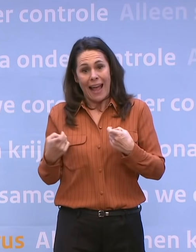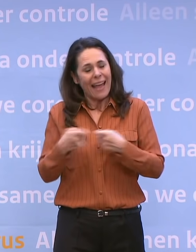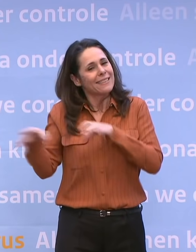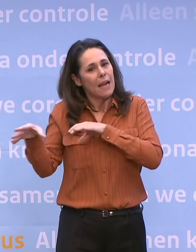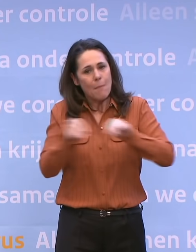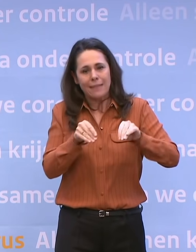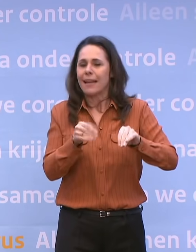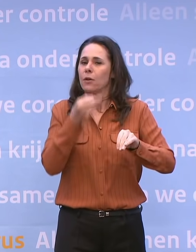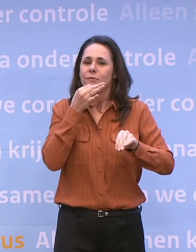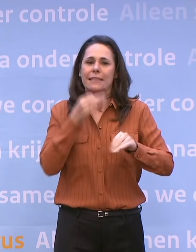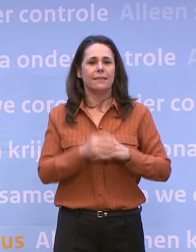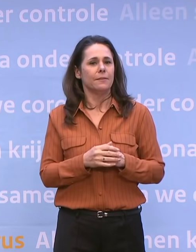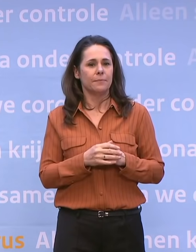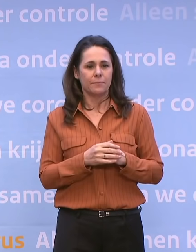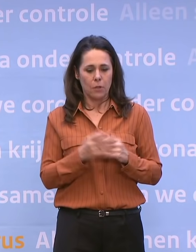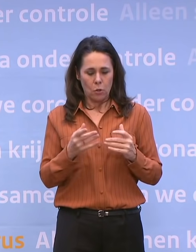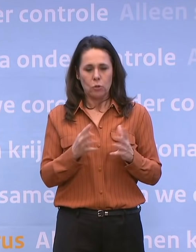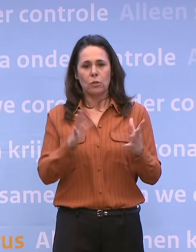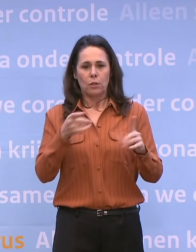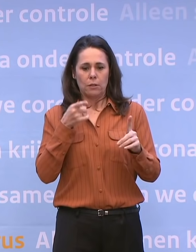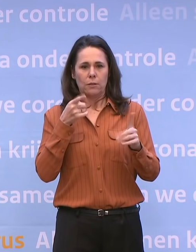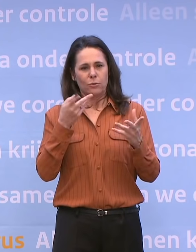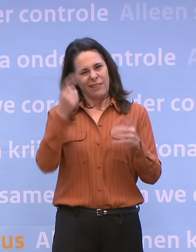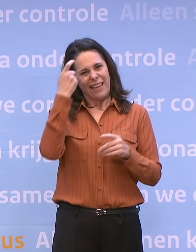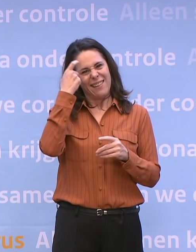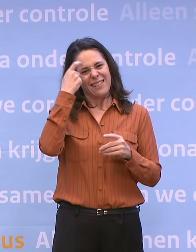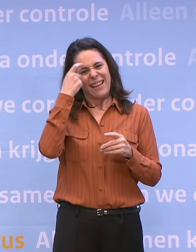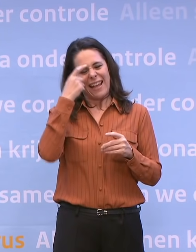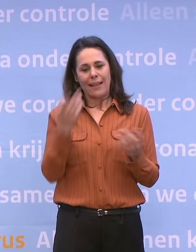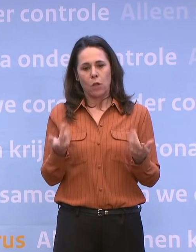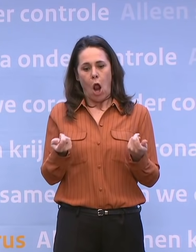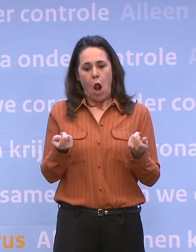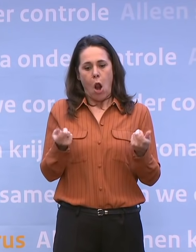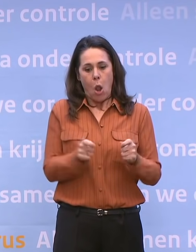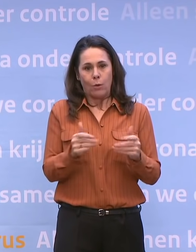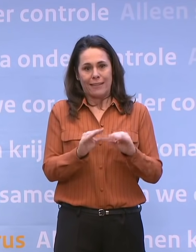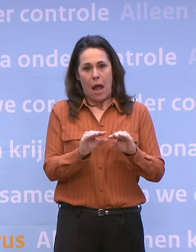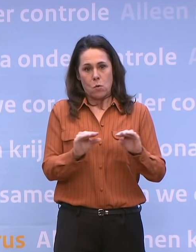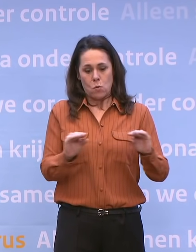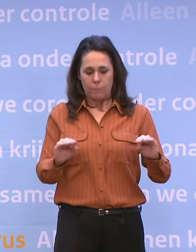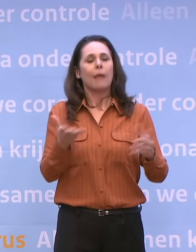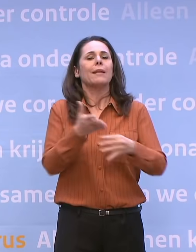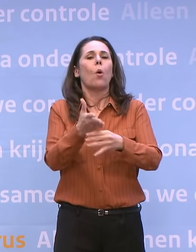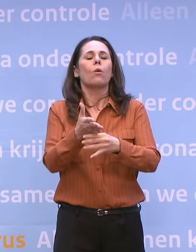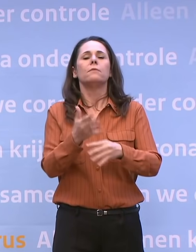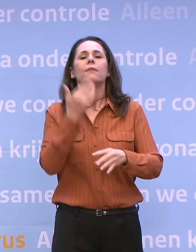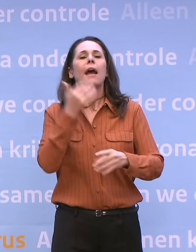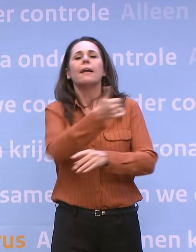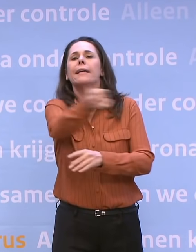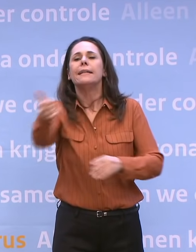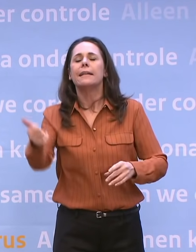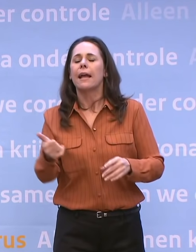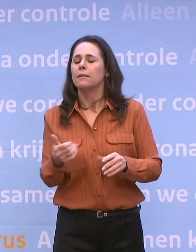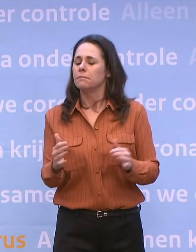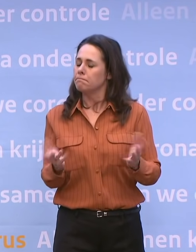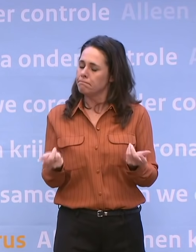Dus de targeted lockdown, de intelligente lockdown die we nu in Nederland hebben, daar gaan we mee door. We vragen niet aan iedereen om